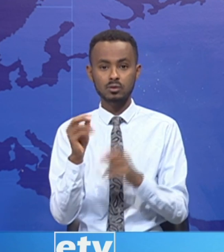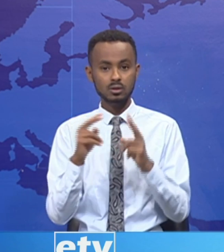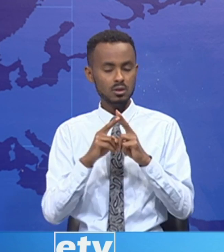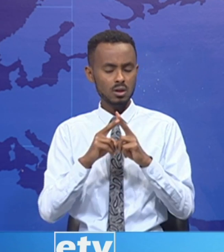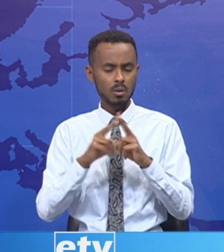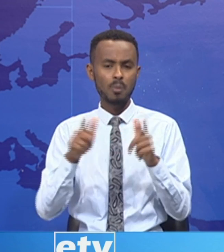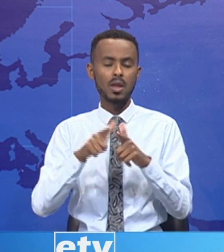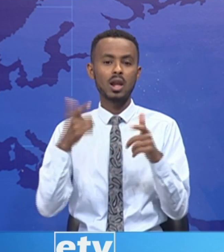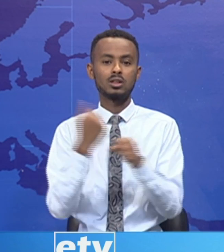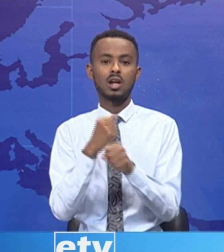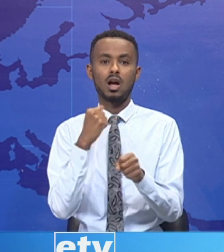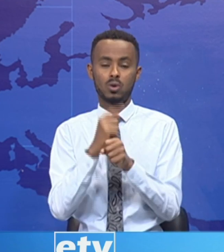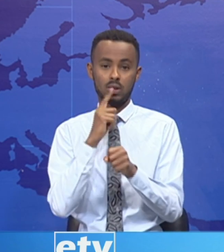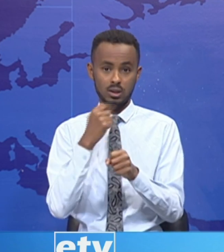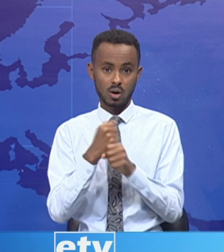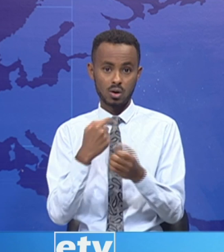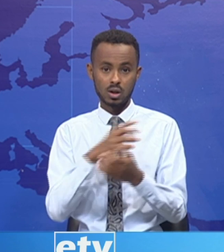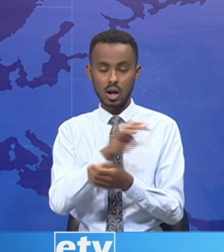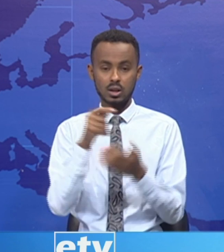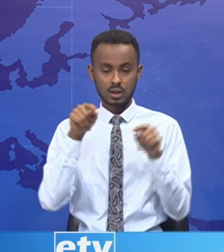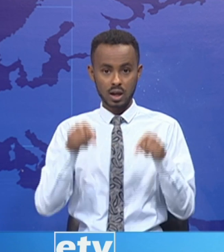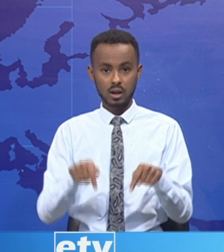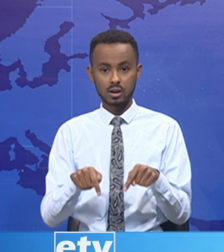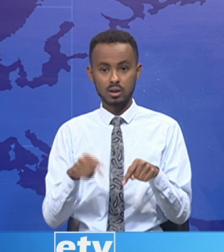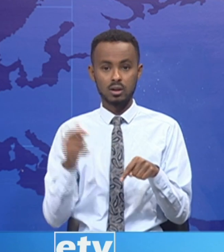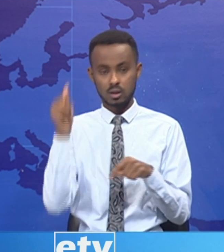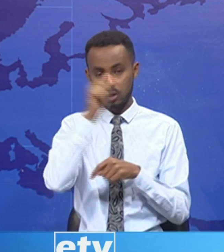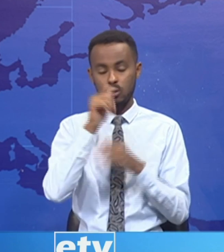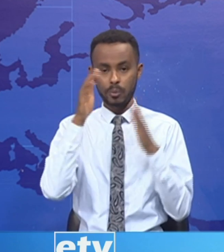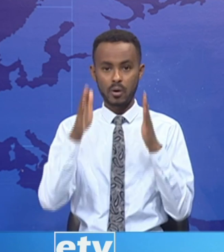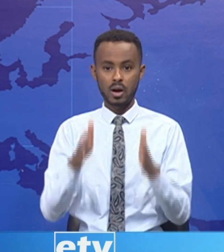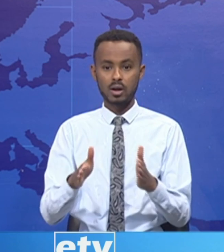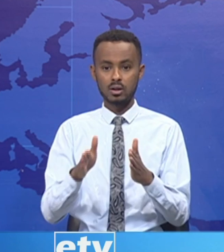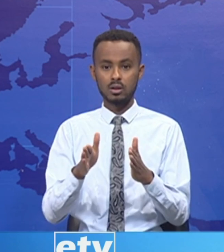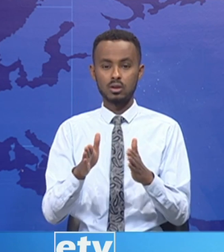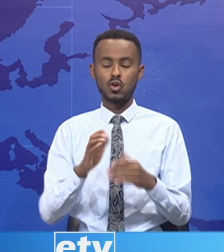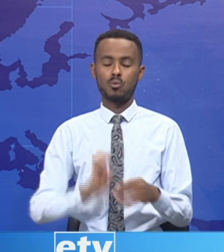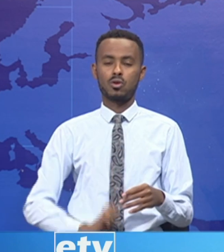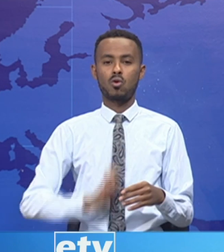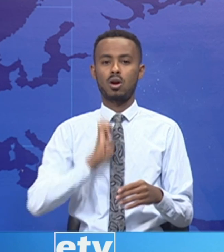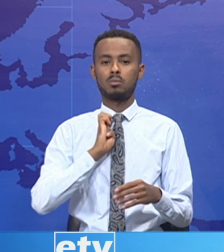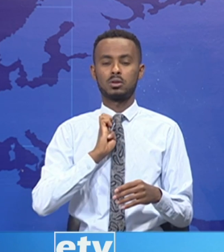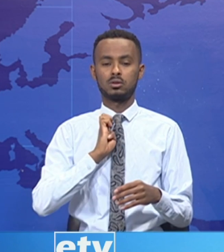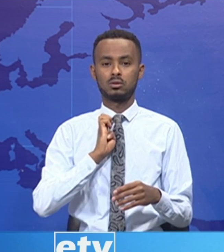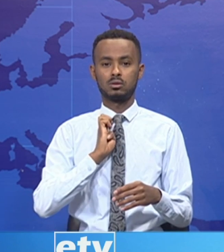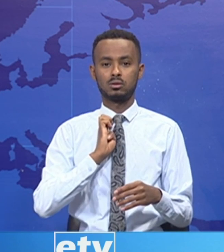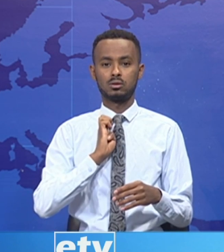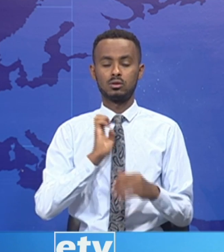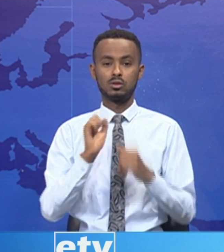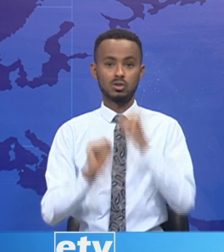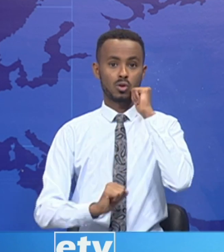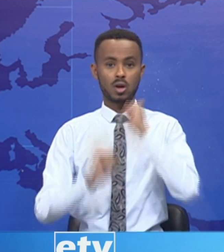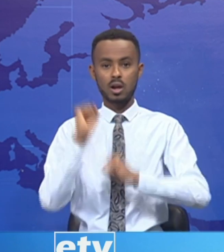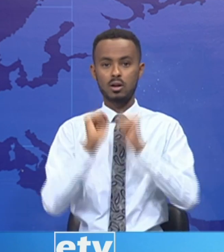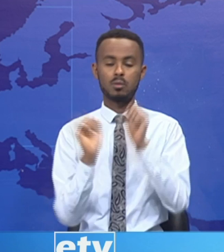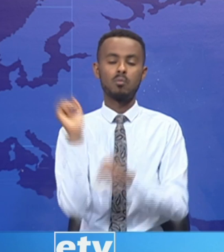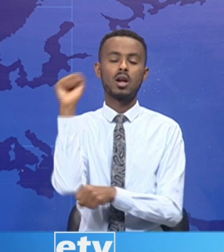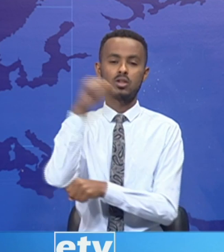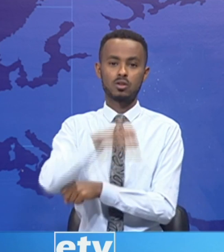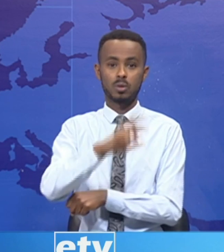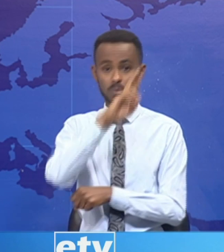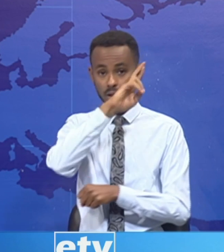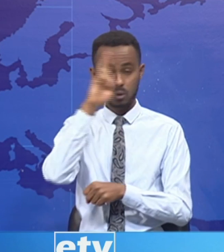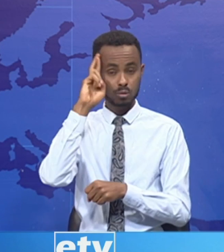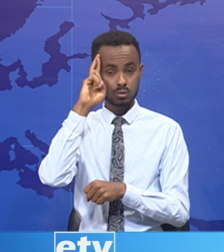ትልቅ ስራ ነው የተሰራው እና ዛሬ እንደ ኢትዮጵያውያን የምንኮራበት ተወዳድረንም እናሸንፍበት።